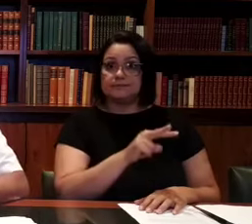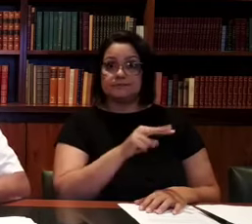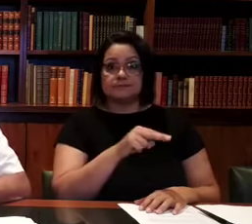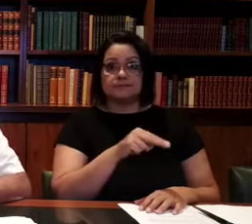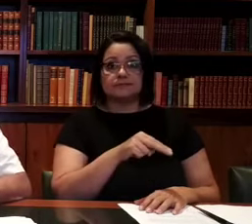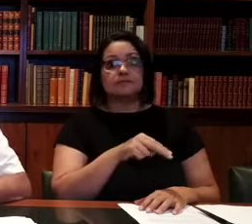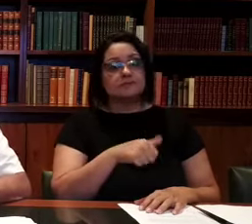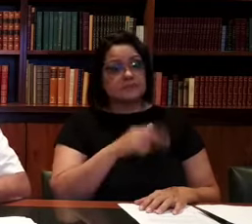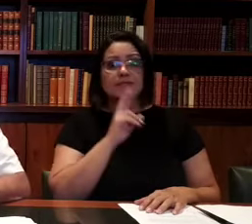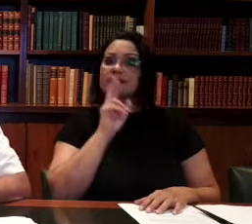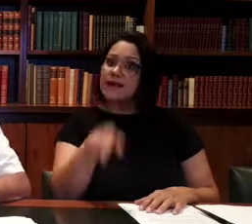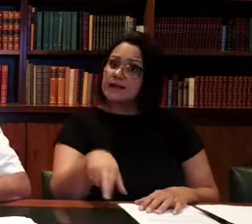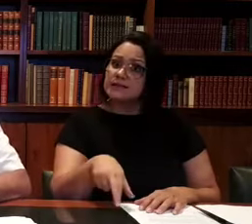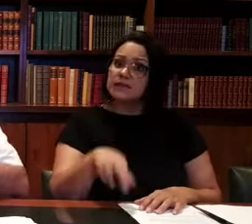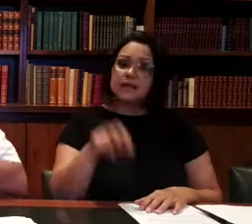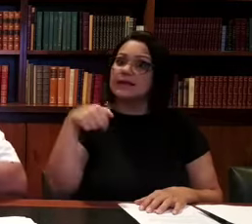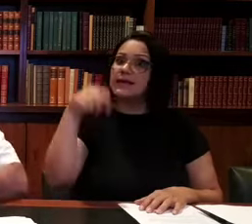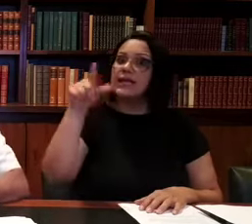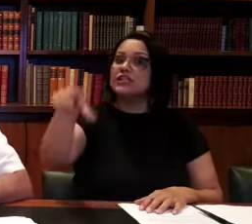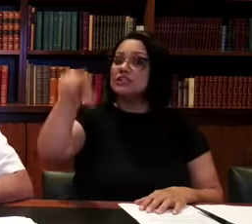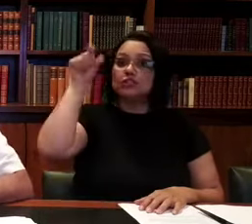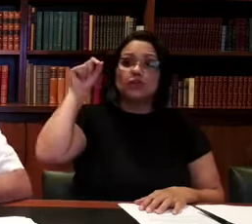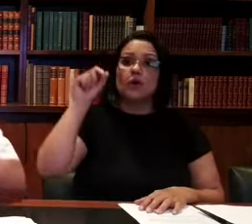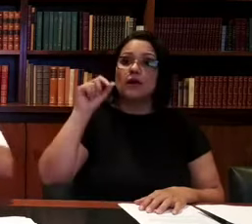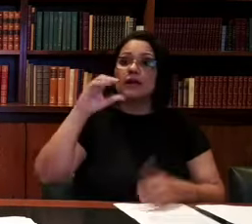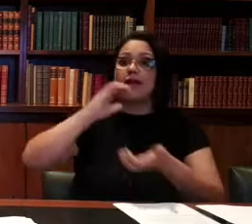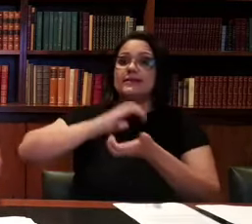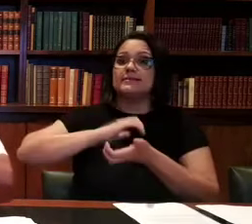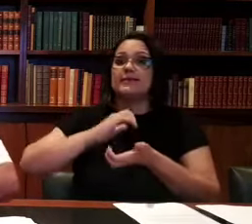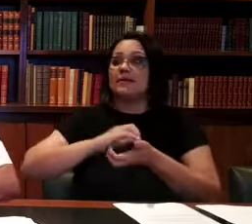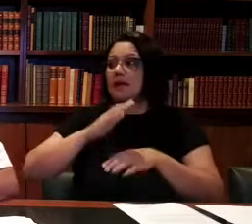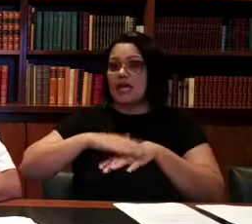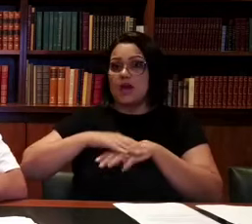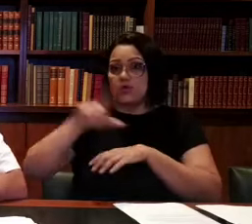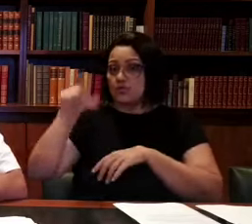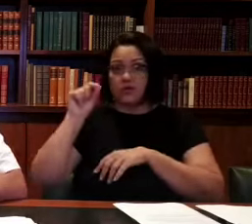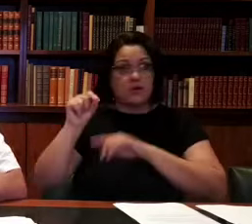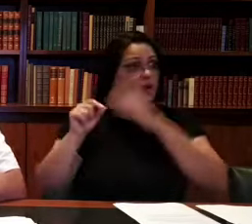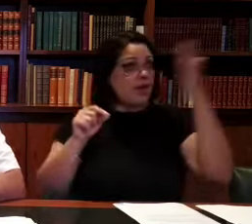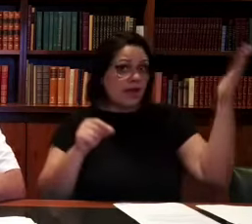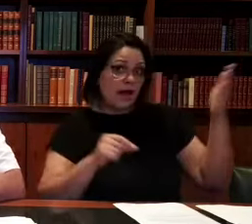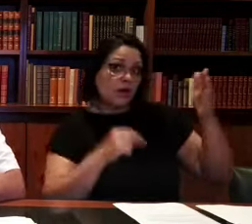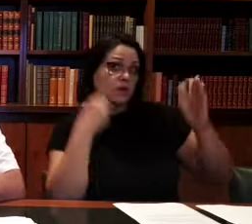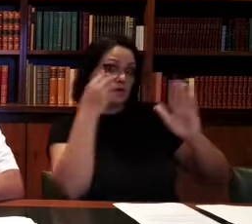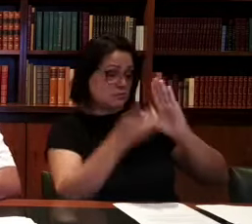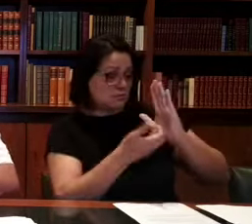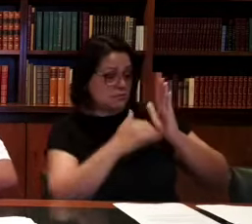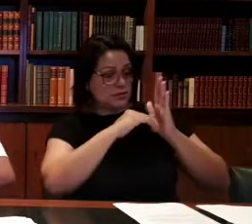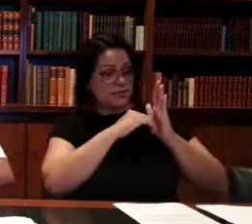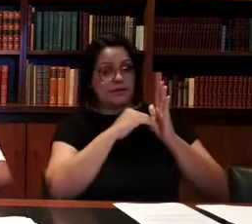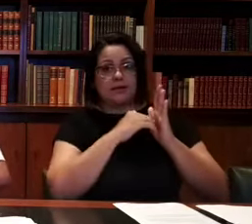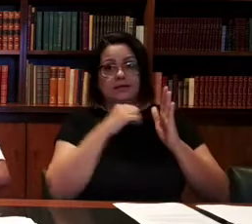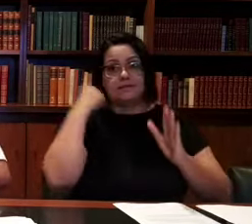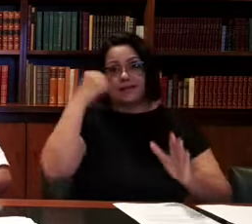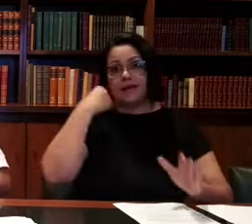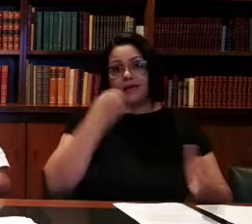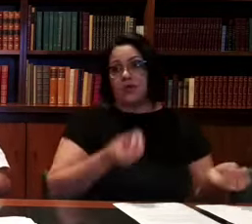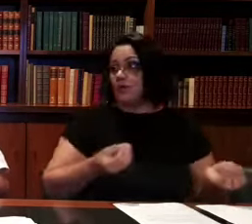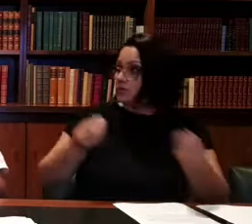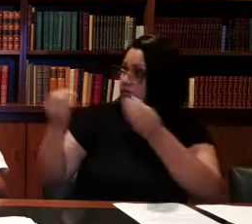agora com essa razão pô quem diga para o Supremo não sou eu que indica eu é o Senado Federal e o do meu amor e carinho